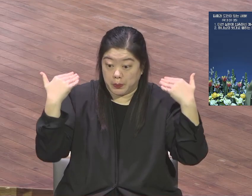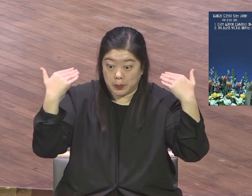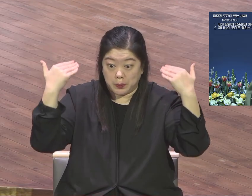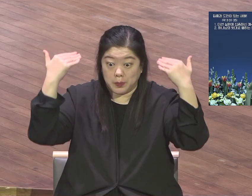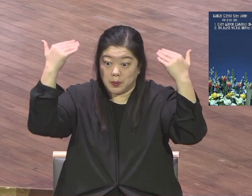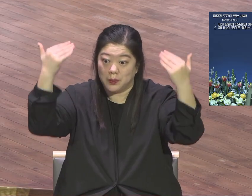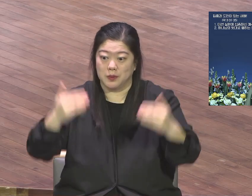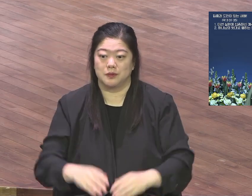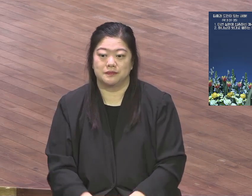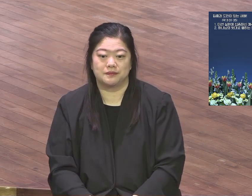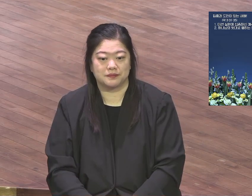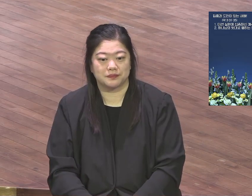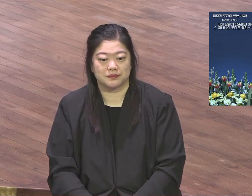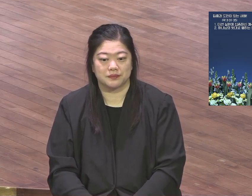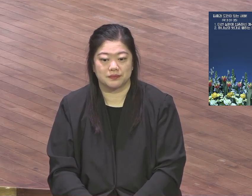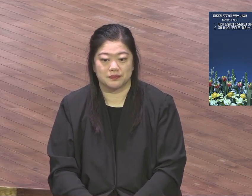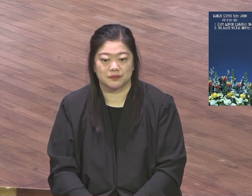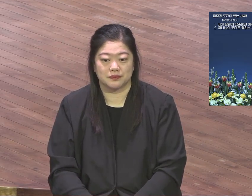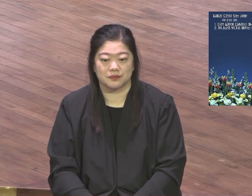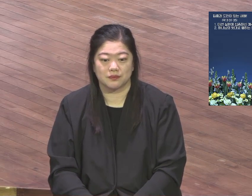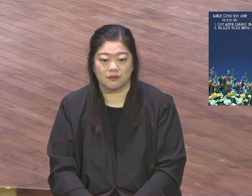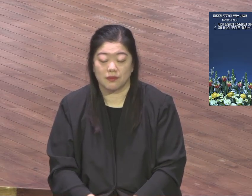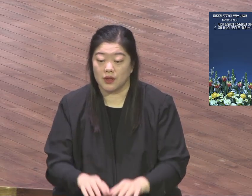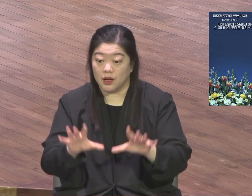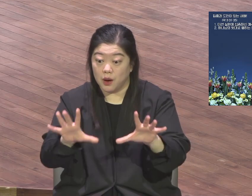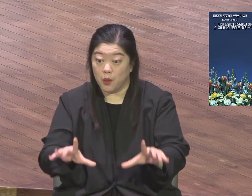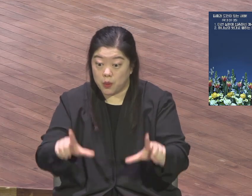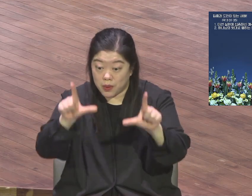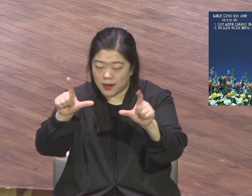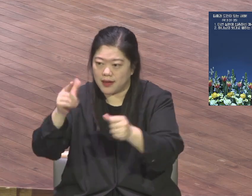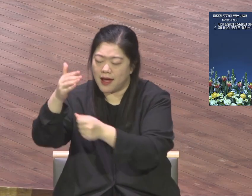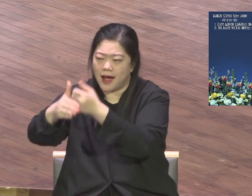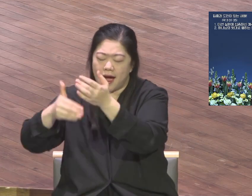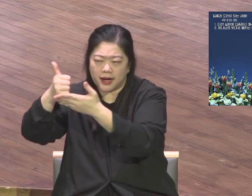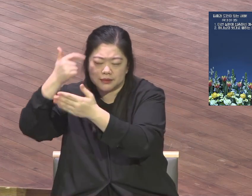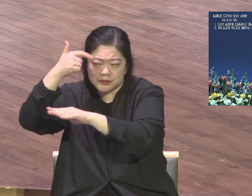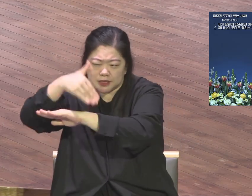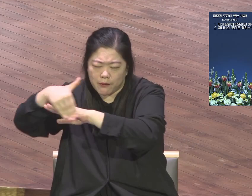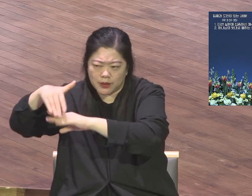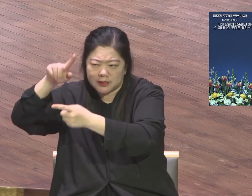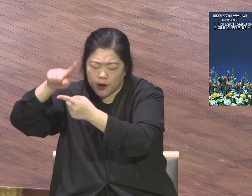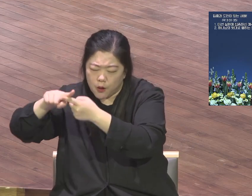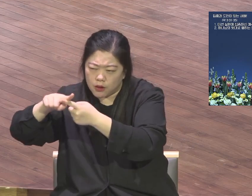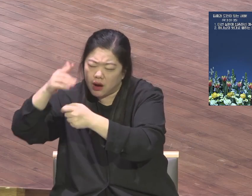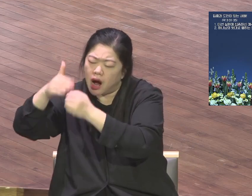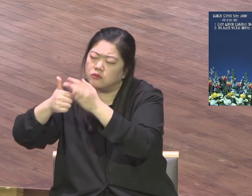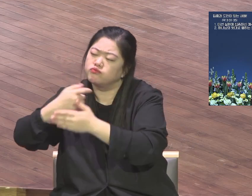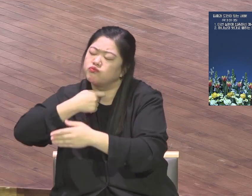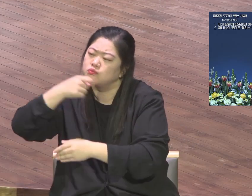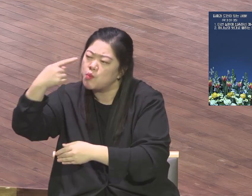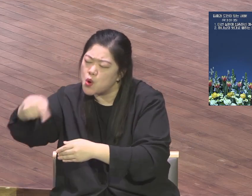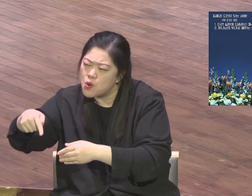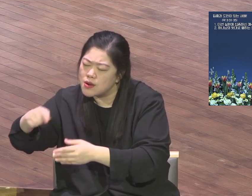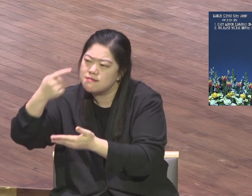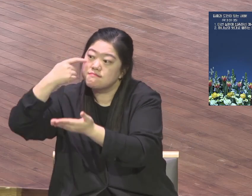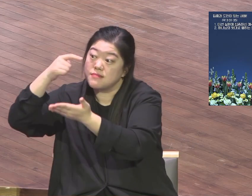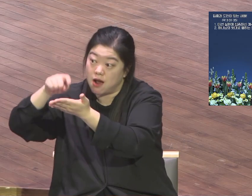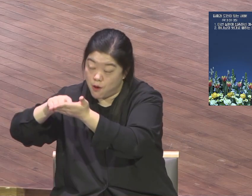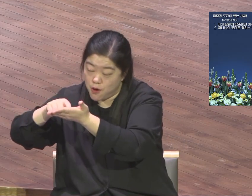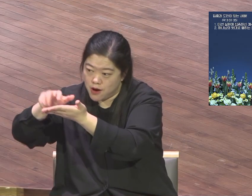영계 모든 성도들 2024년 하나님의 뜻대로 행하는 도전을 통해서 하나님의 스케일을